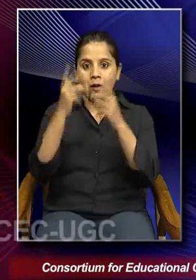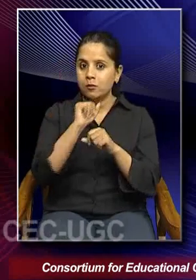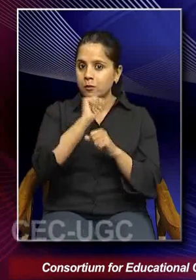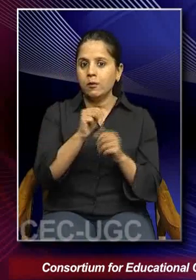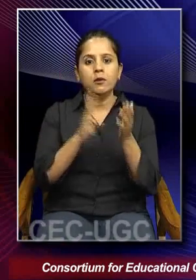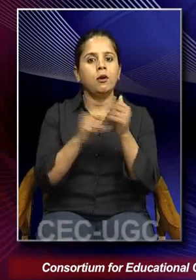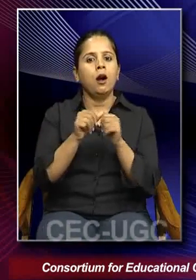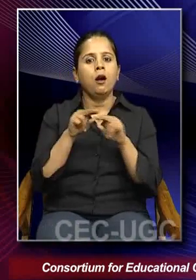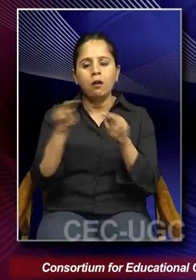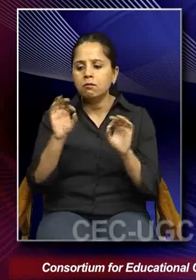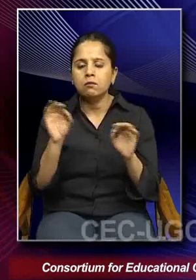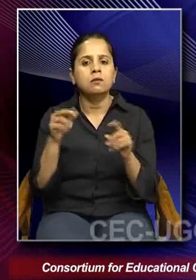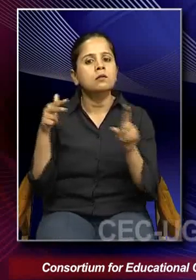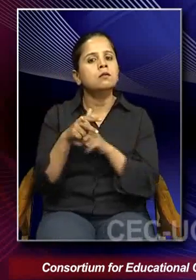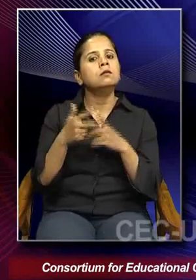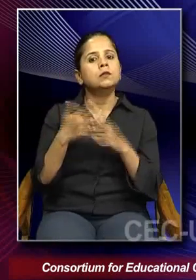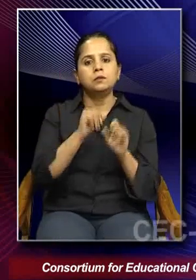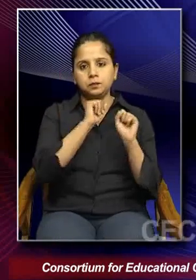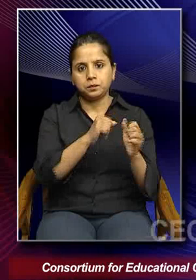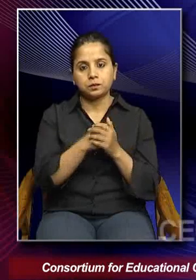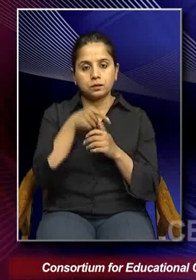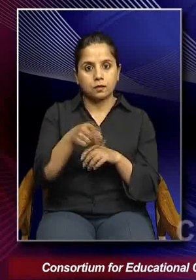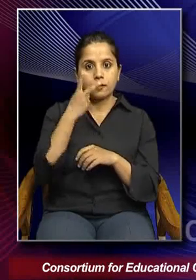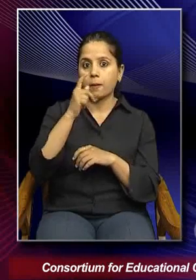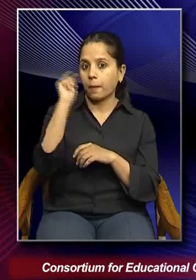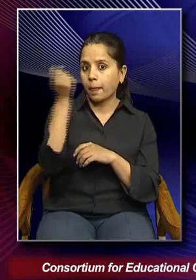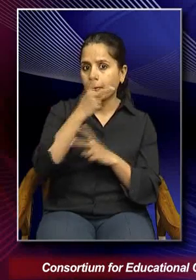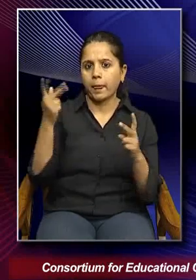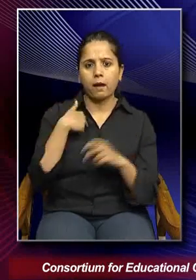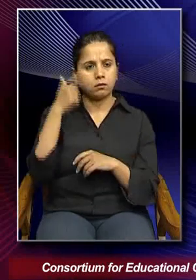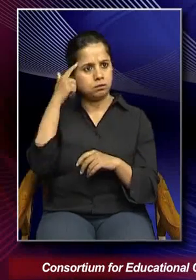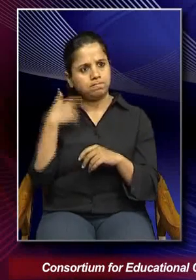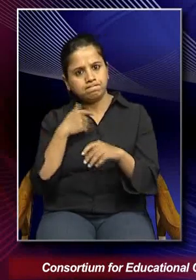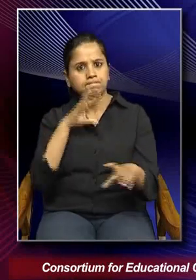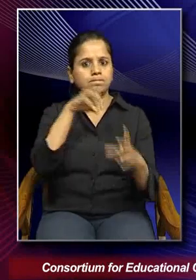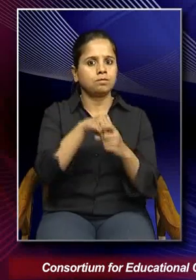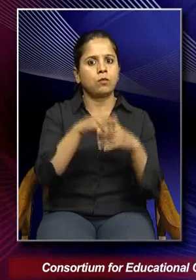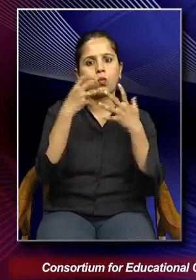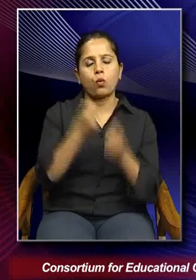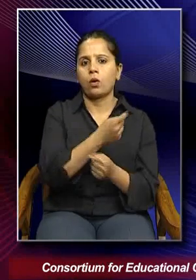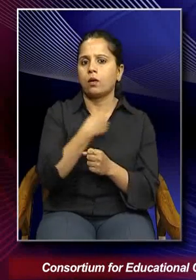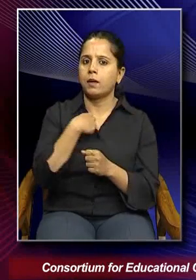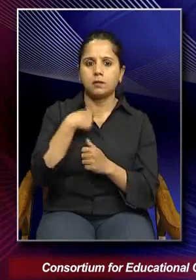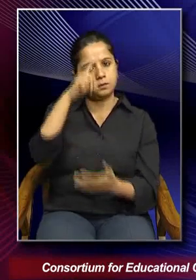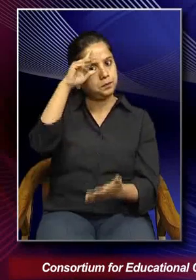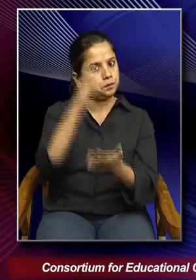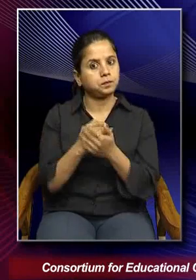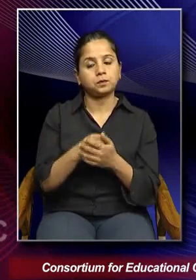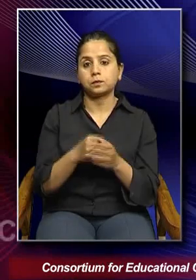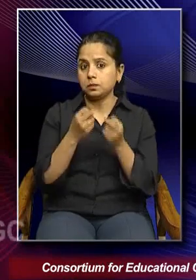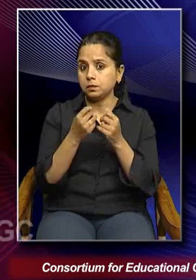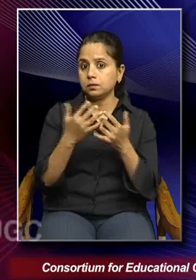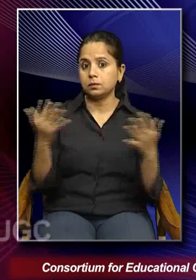मां पुरी नहीं कर सके और क्रांतिकारी संगठन में शामिल हो गए अनेक